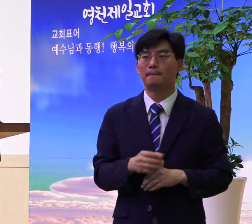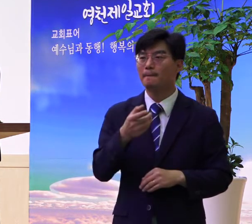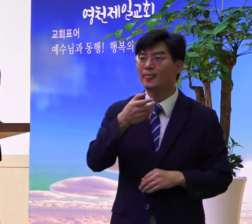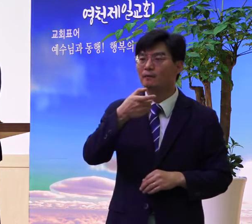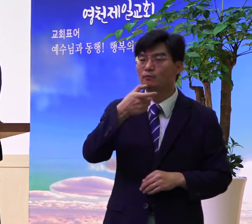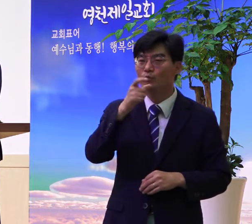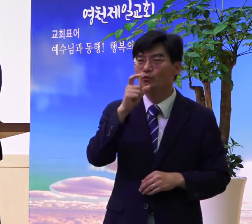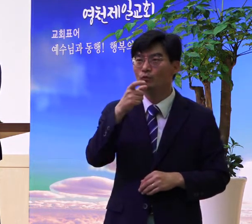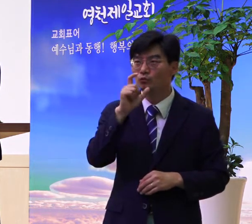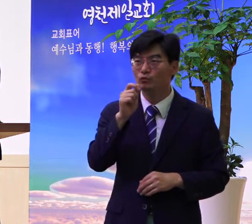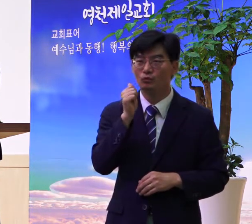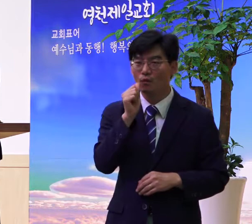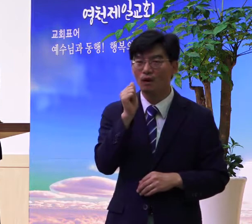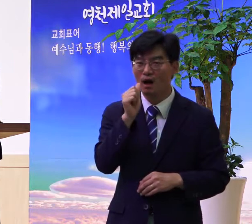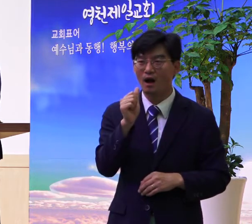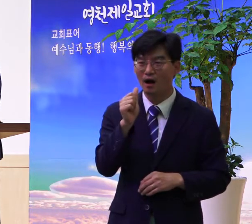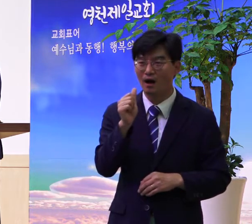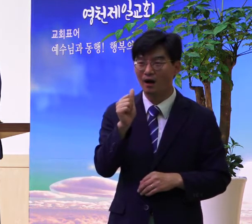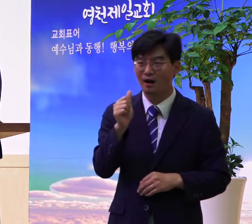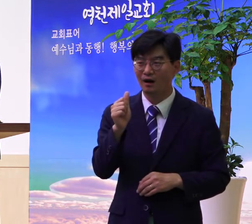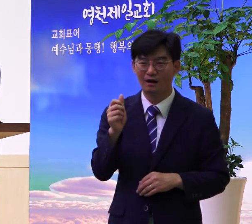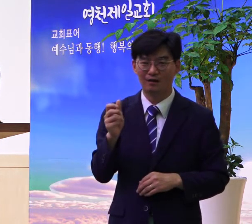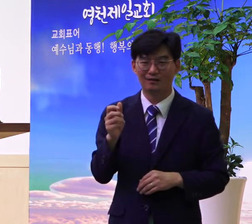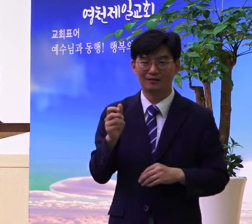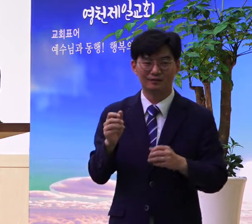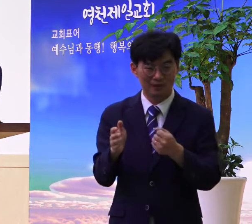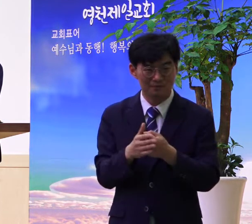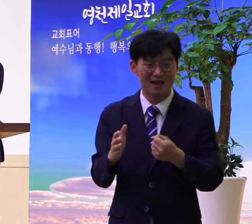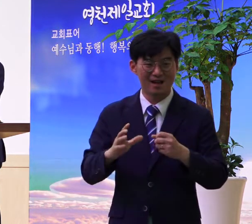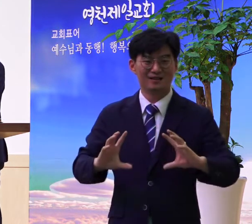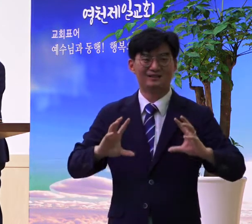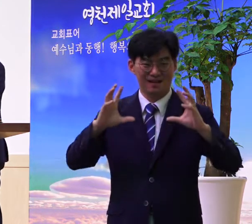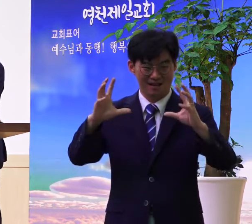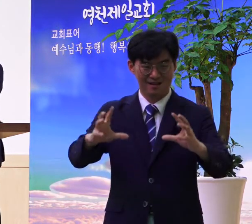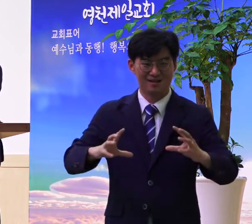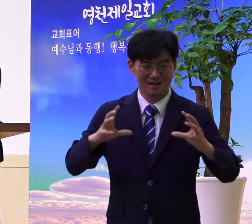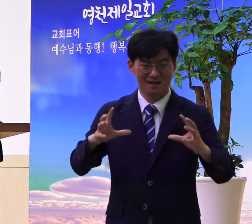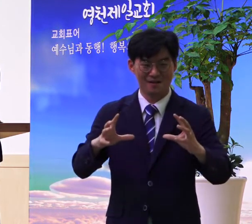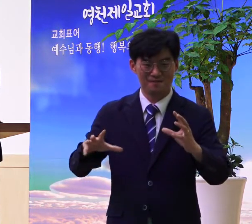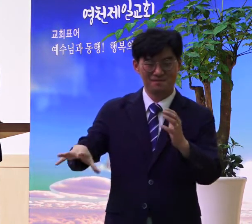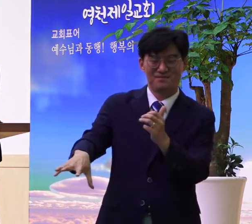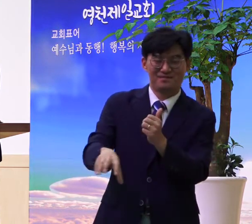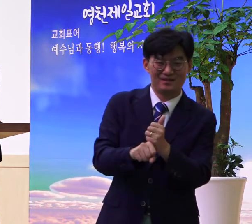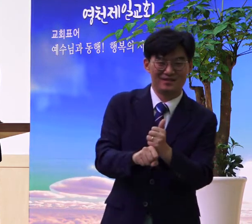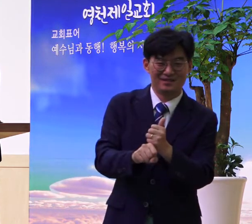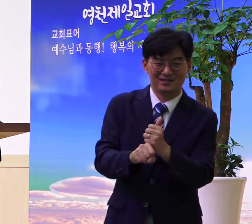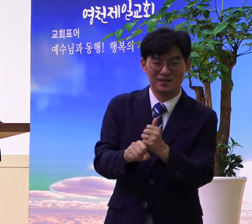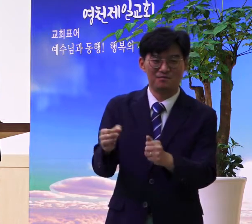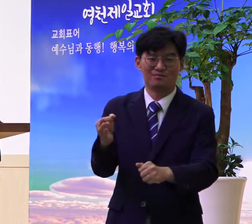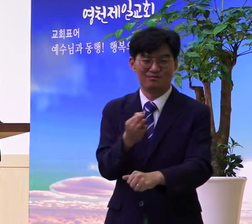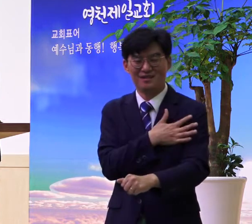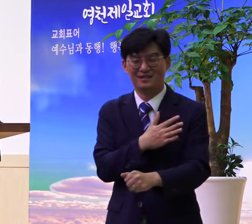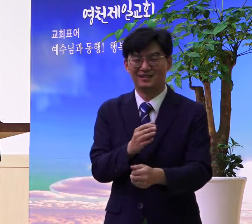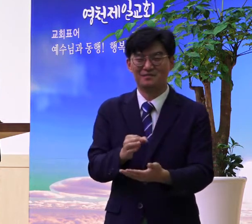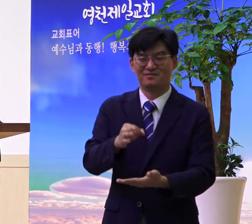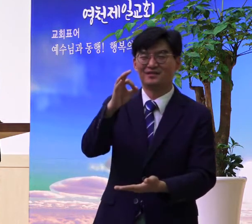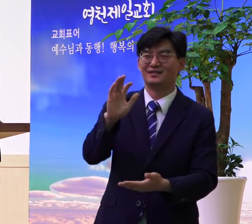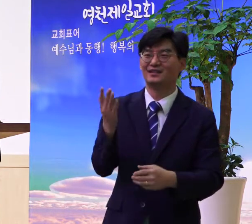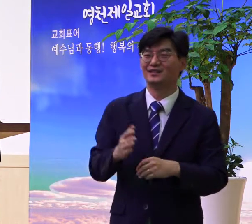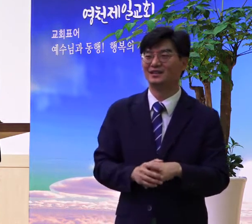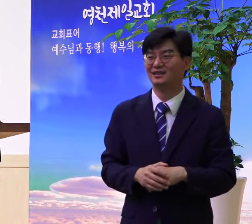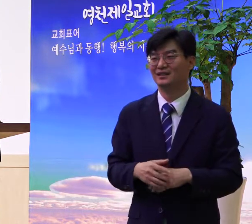하나로, 코카콜라 하나로 세계를 통일한 인물이다. 그렇게까지 평가를 받는데요. 이 코카콜라가 2018년 세계